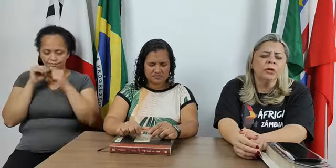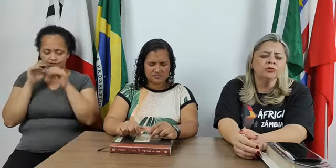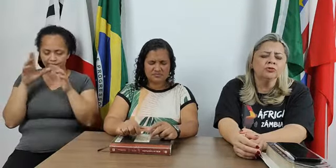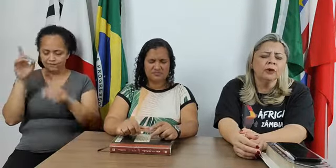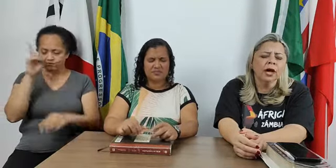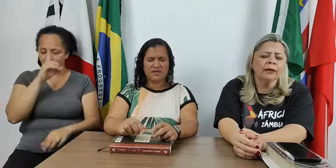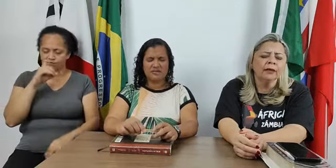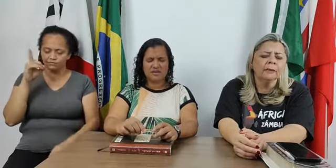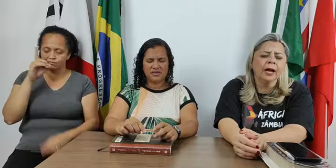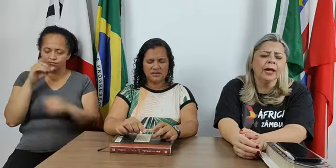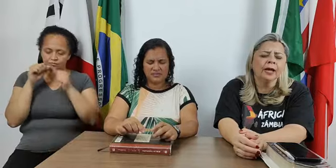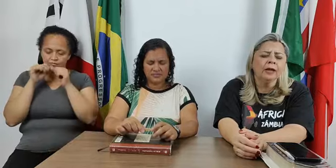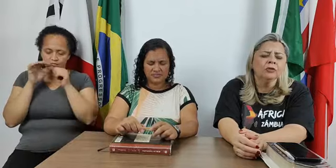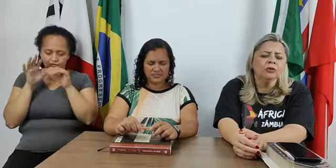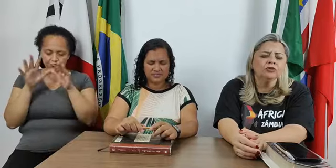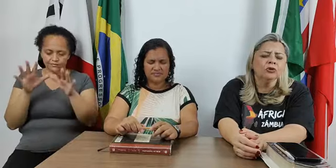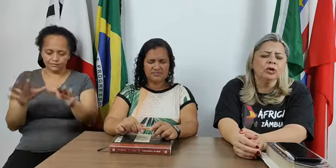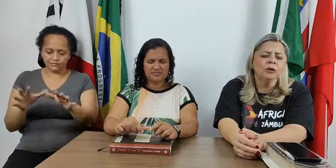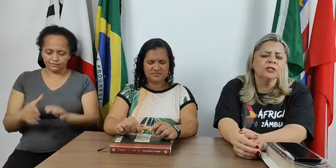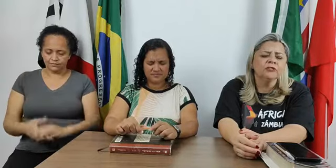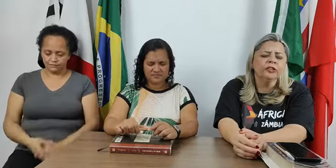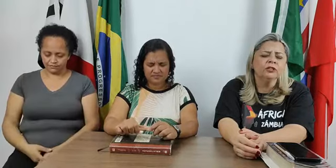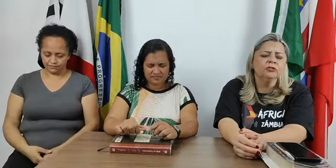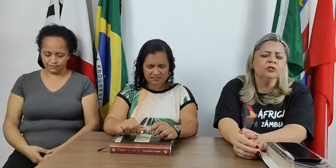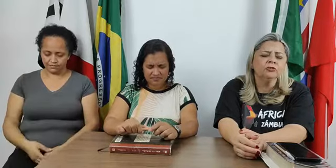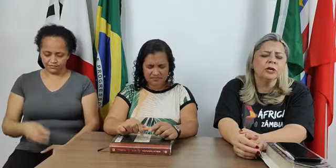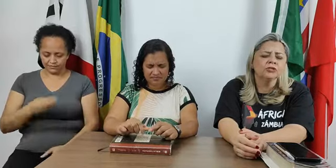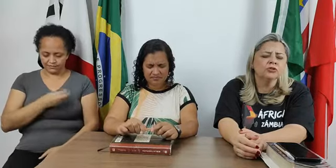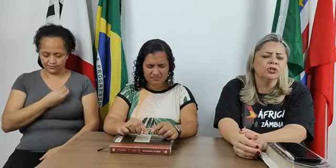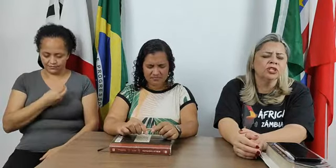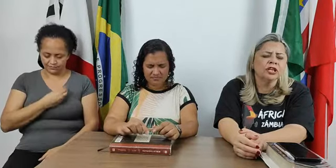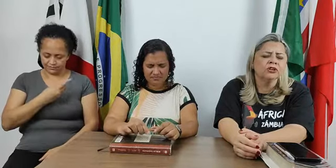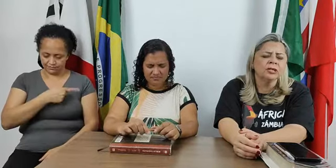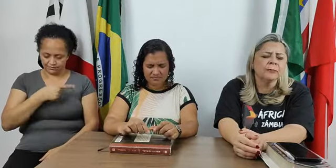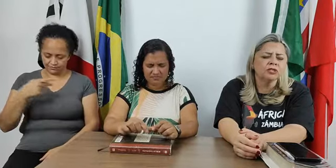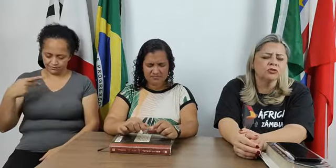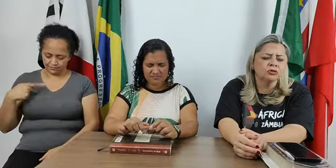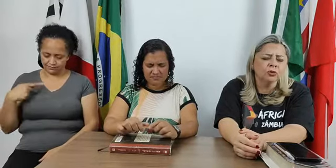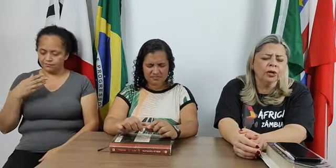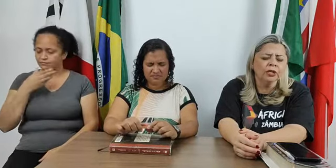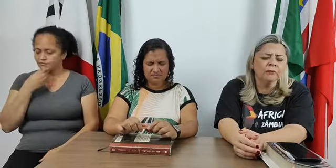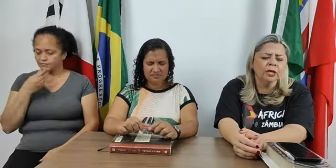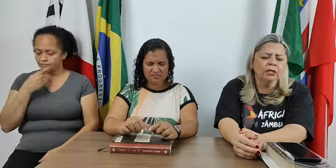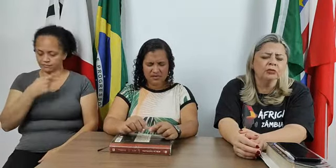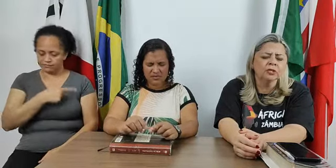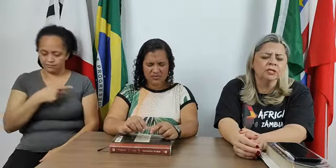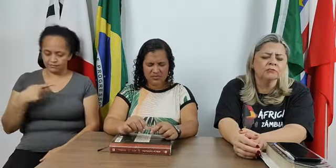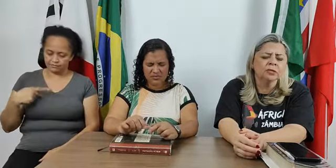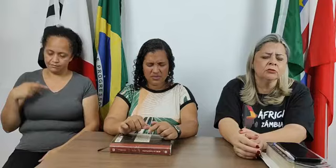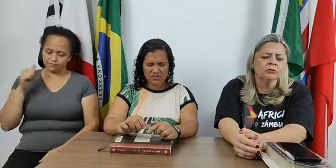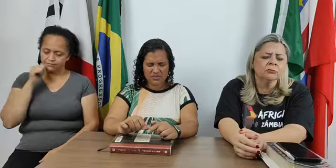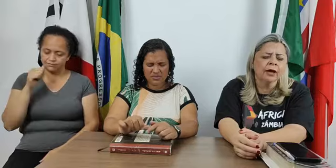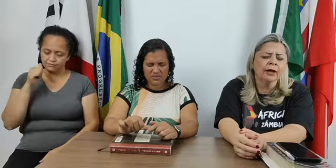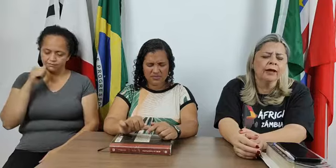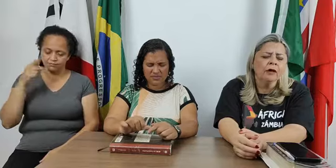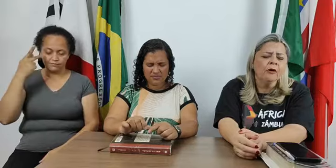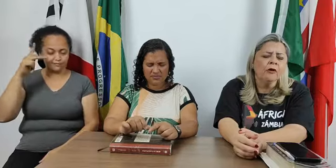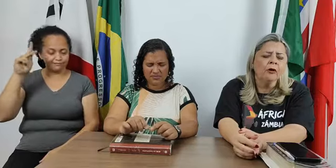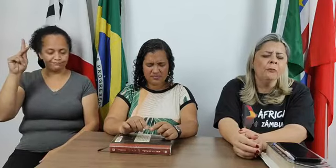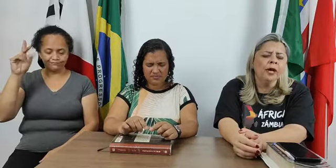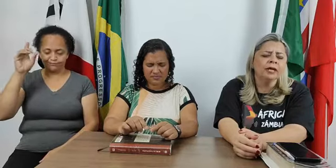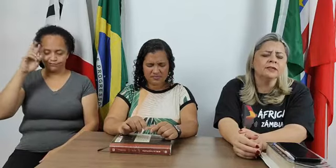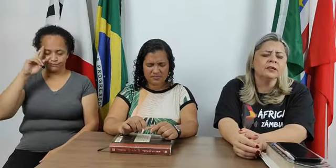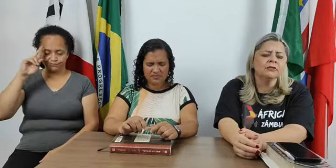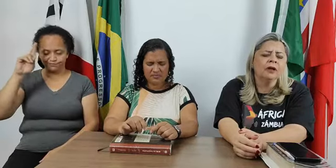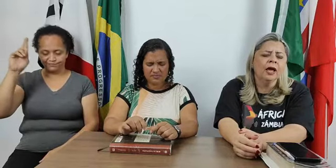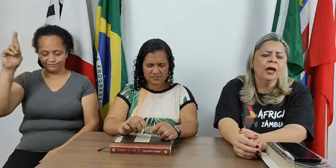domingo abençoada, amém, Pai. Nós colocamos a vida do nosso pastor e da nossa pastora também em Tuas mãos, Pai.